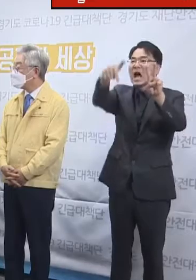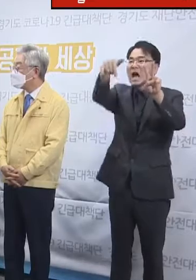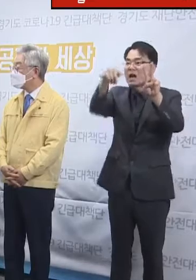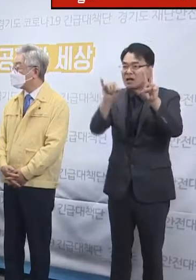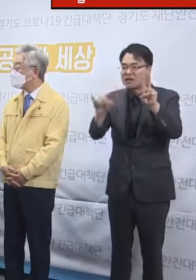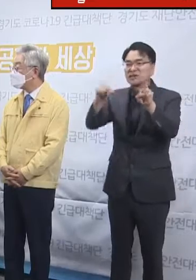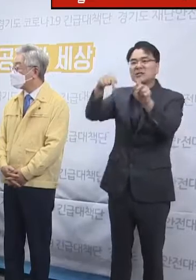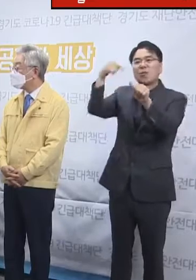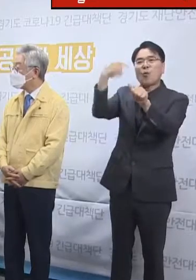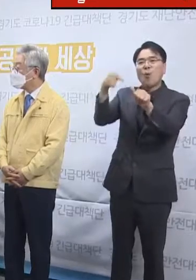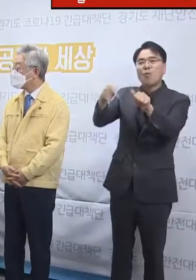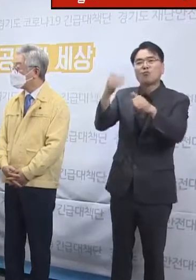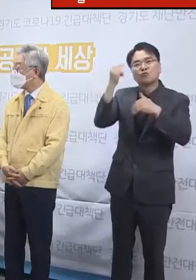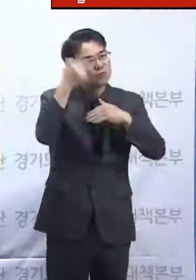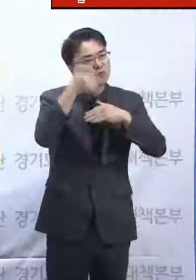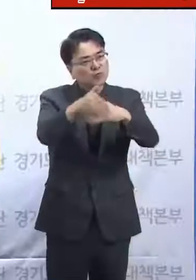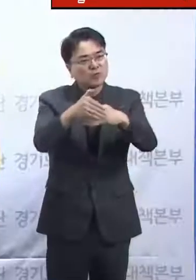차질은 없는지?